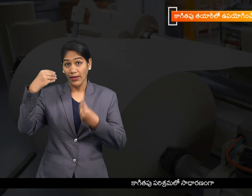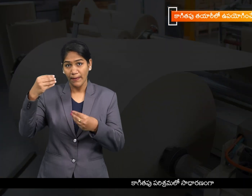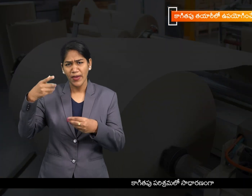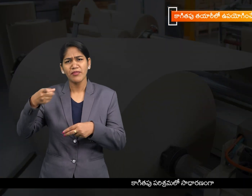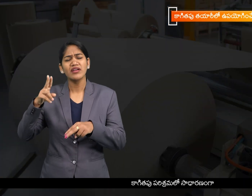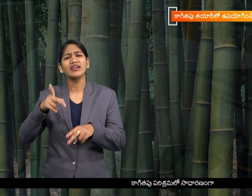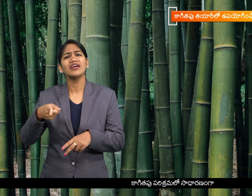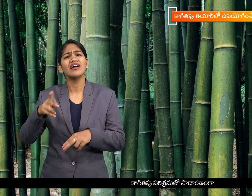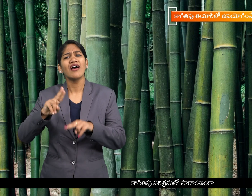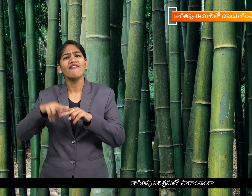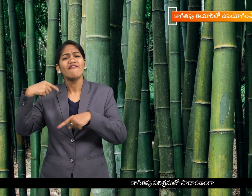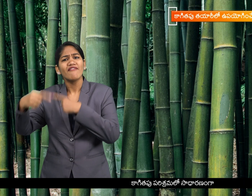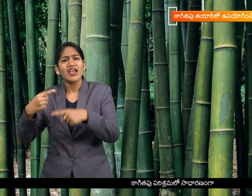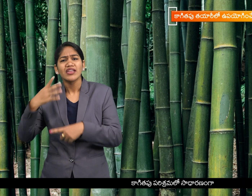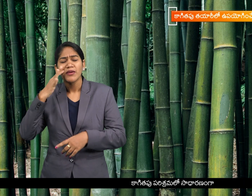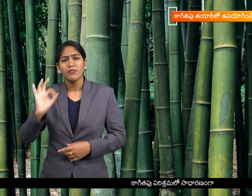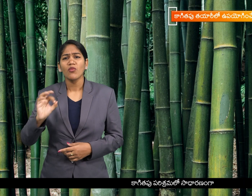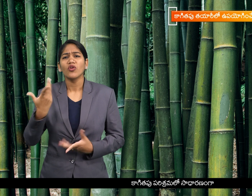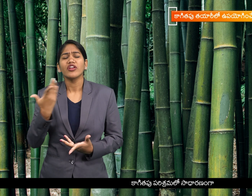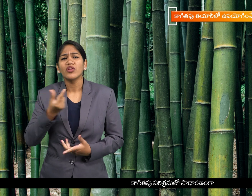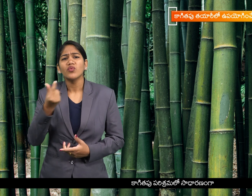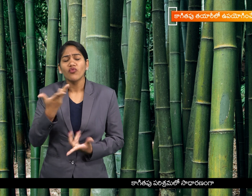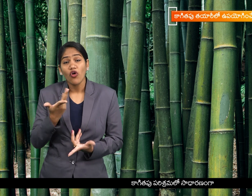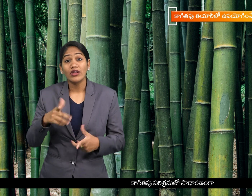కాగిత పరిశ్రమలో సాధారణంగా